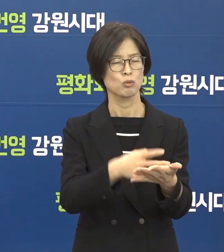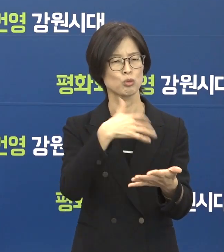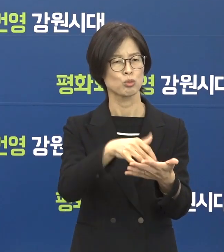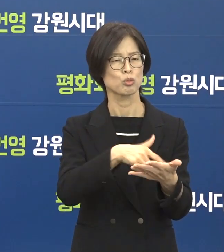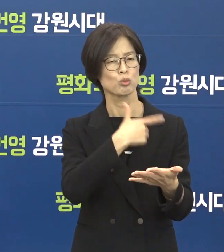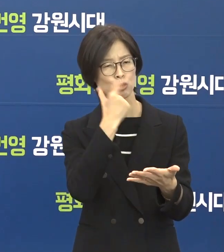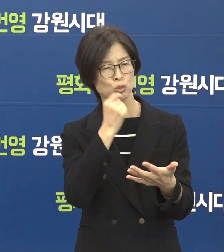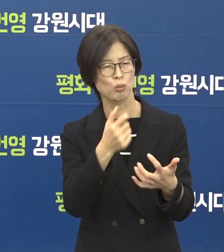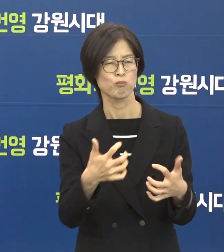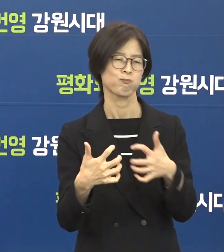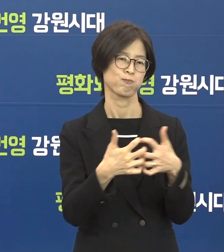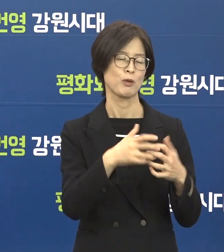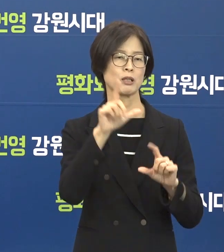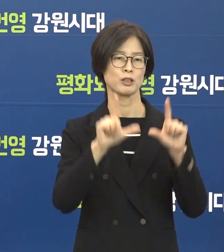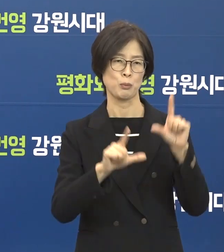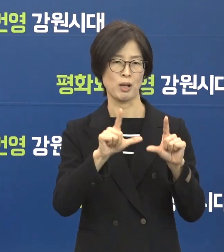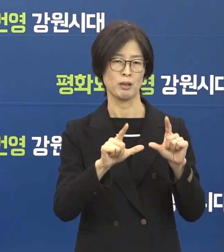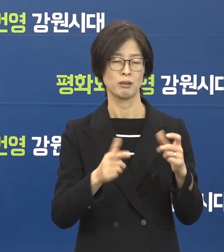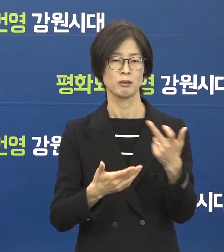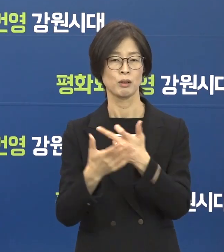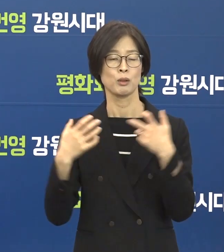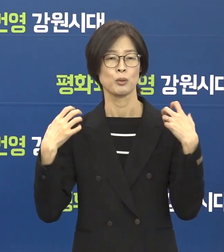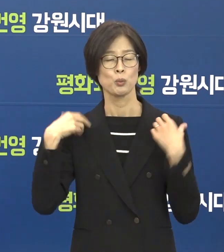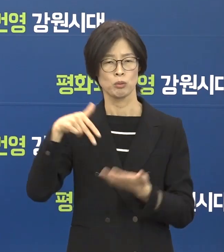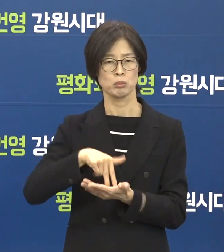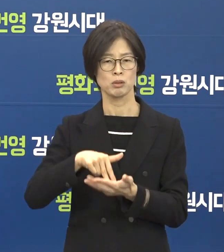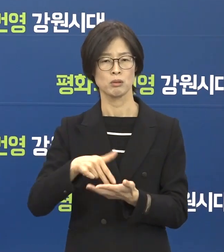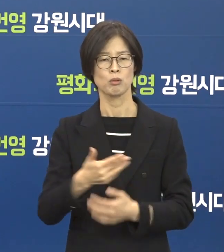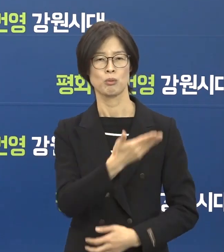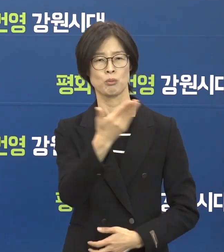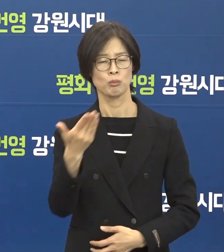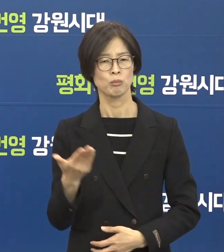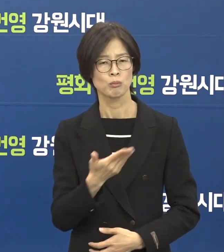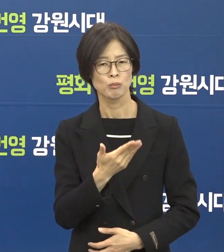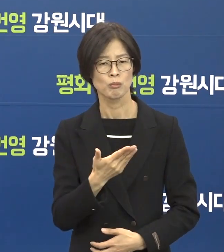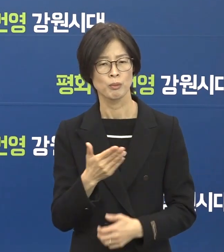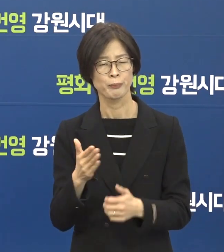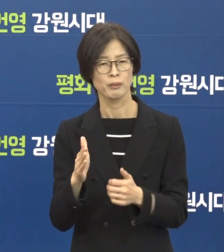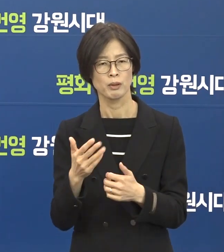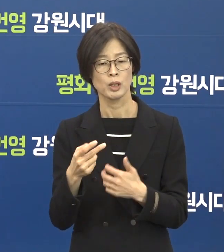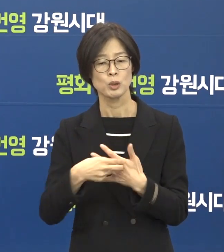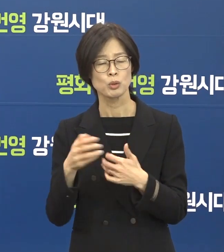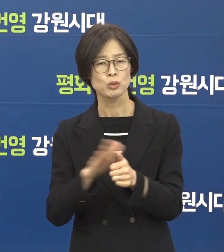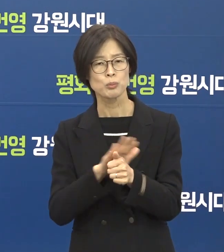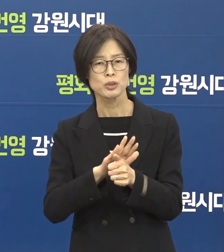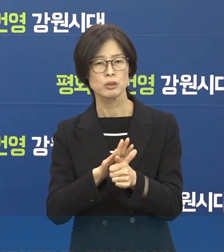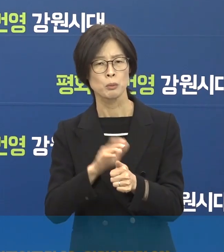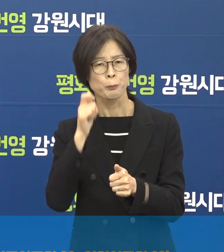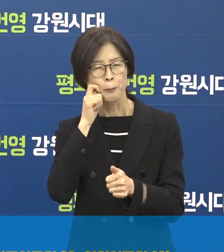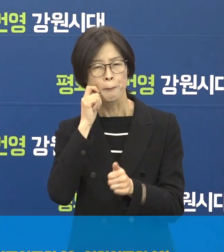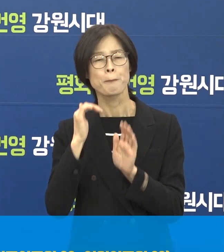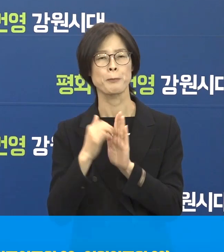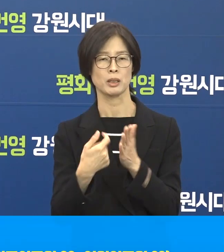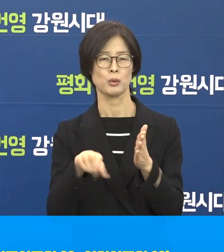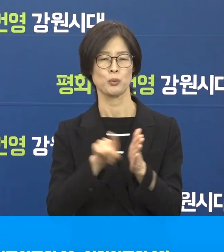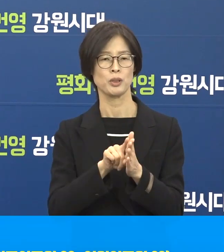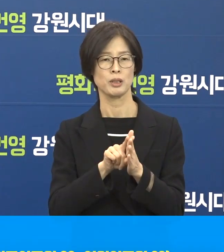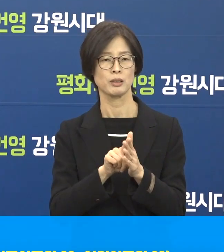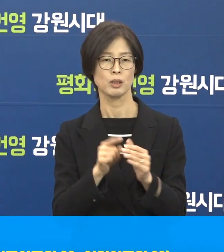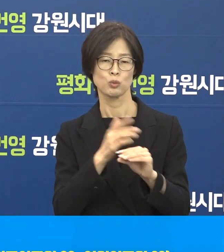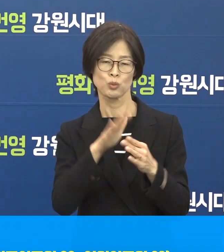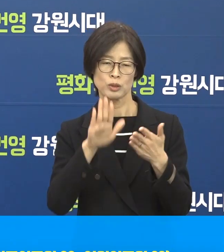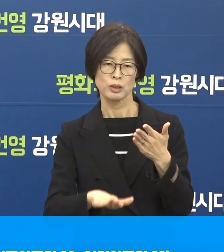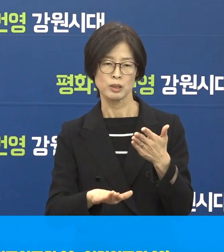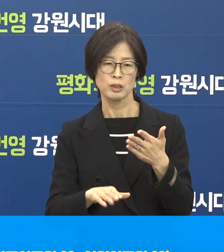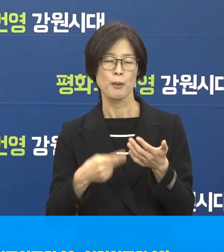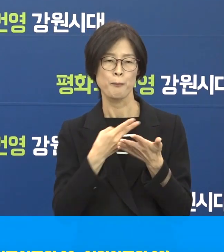이르렀습니다. 도에서는 도민들이 의료서비스를 못 받는 일이 없도록 하기 위하여 중등증